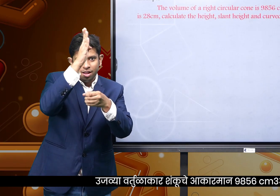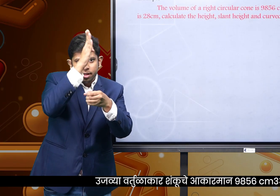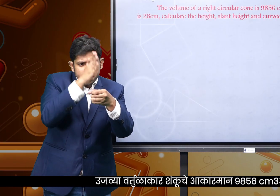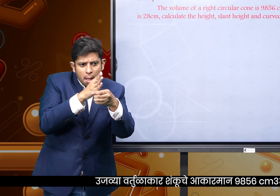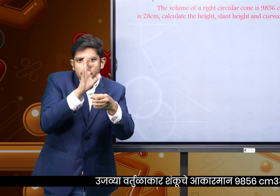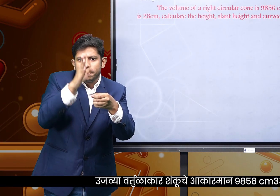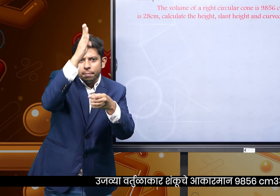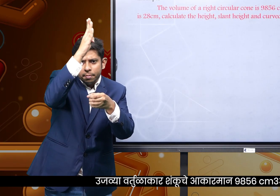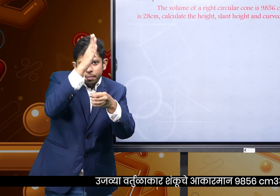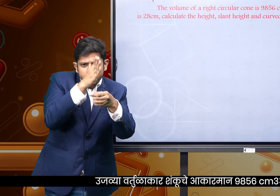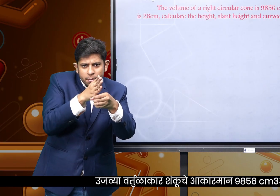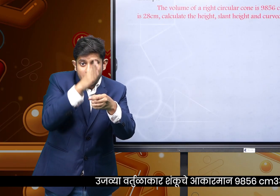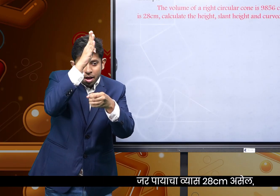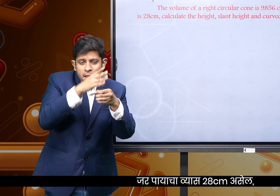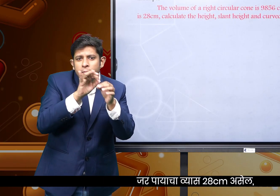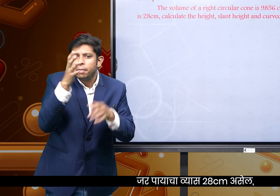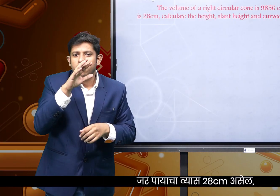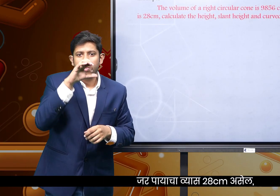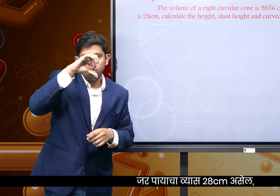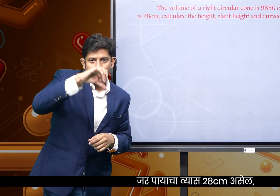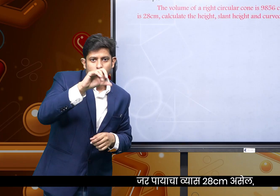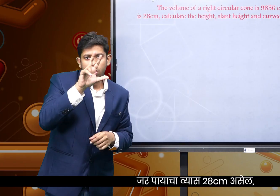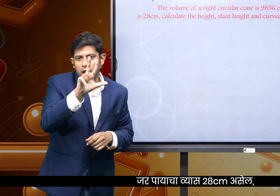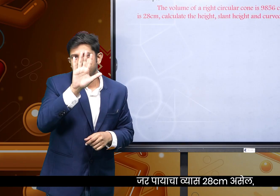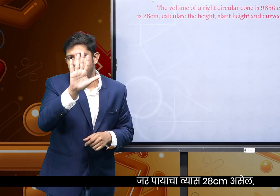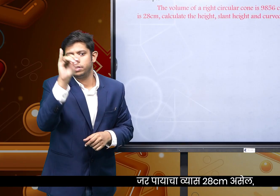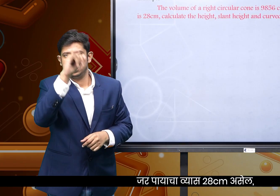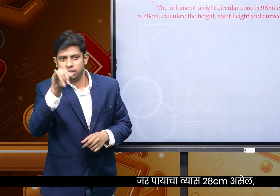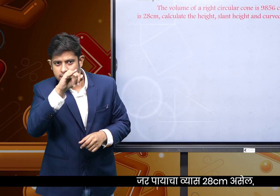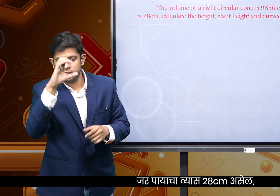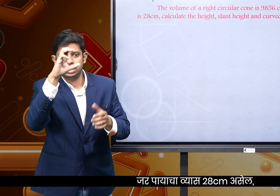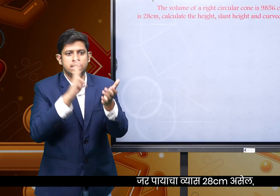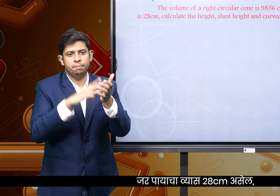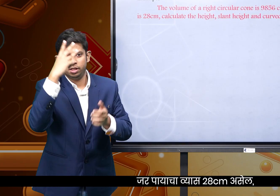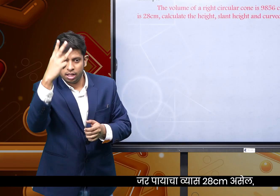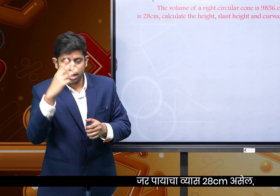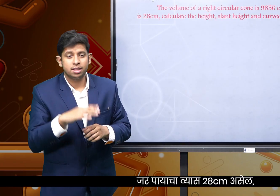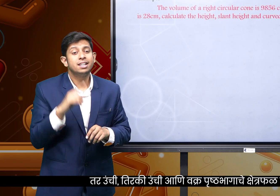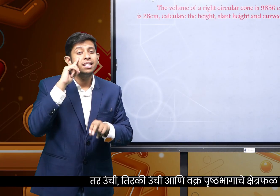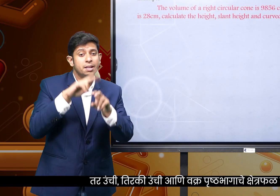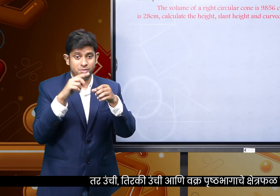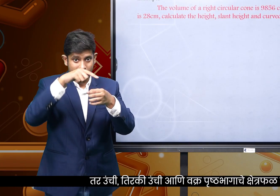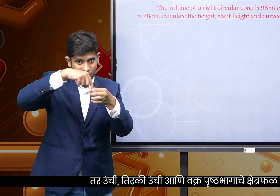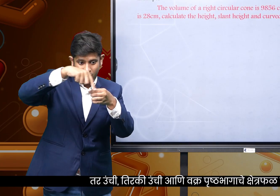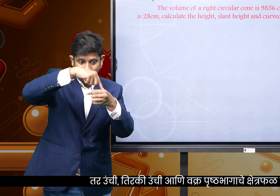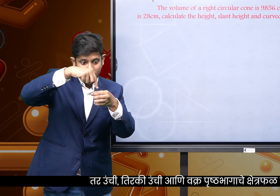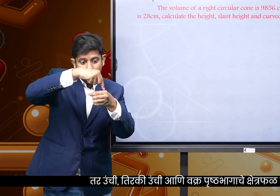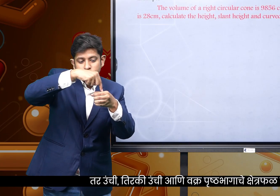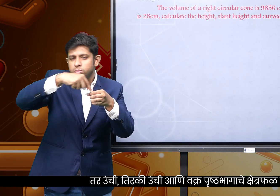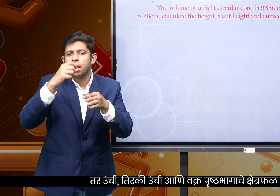9856 सेंटीमीटरचा घन आहे. जर पायाचा व्यास 28 सेंटीमीटर असेल तर उंची, तिरकी उंची आणि